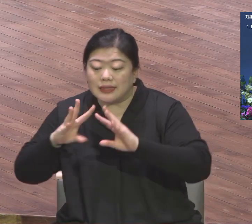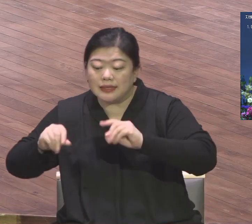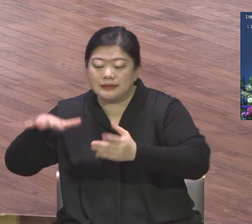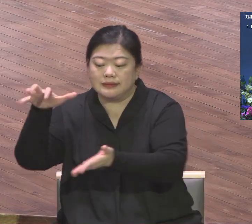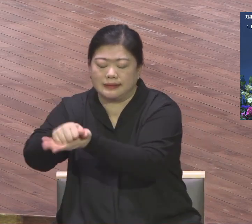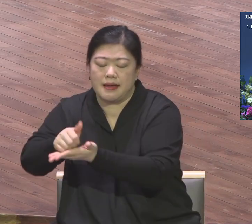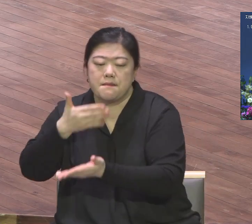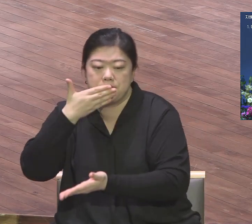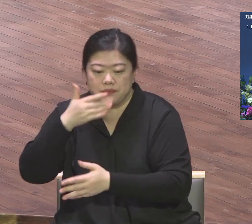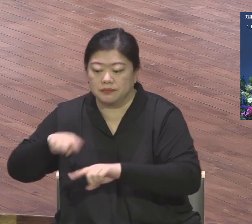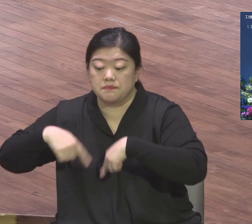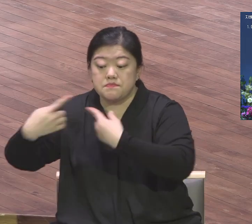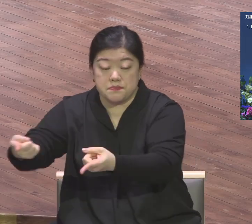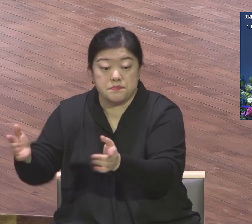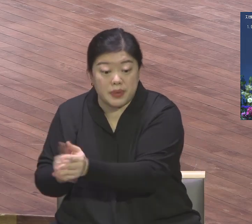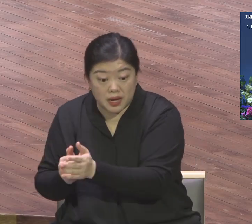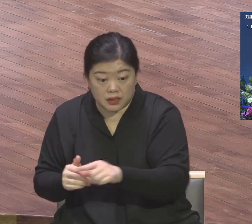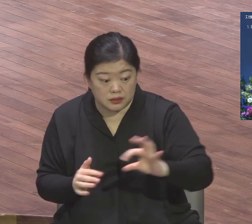한 명도 못 들어갔어.